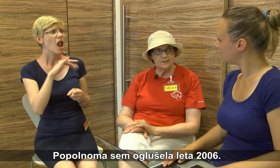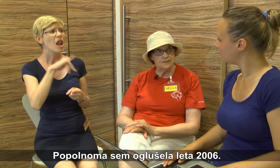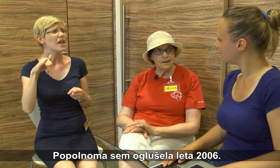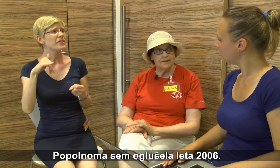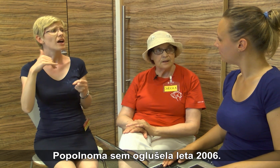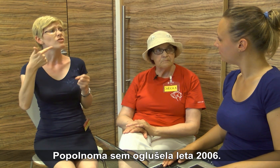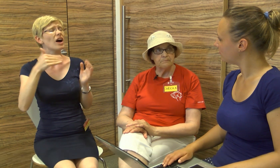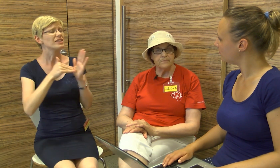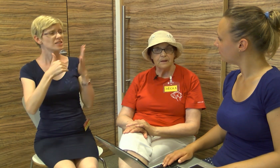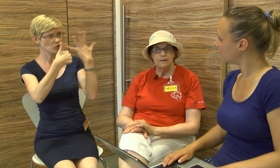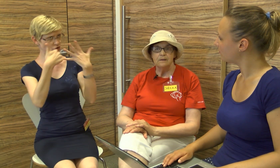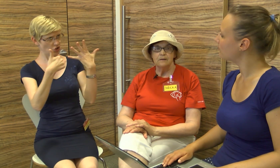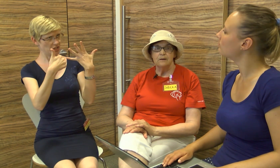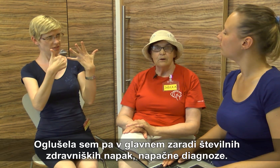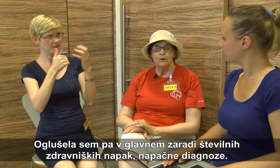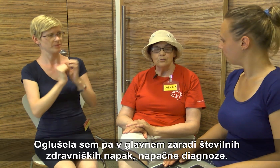2006. leta.